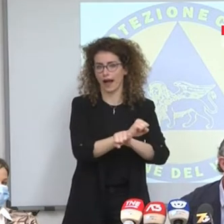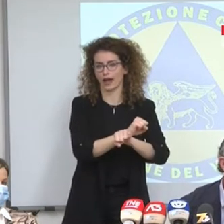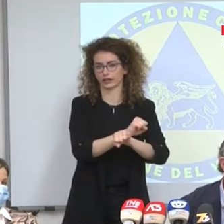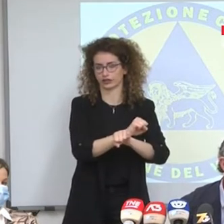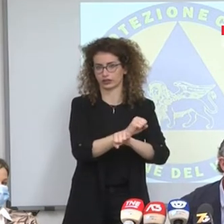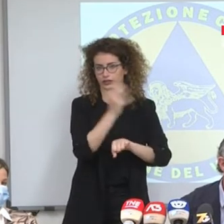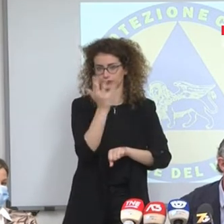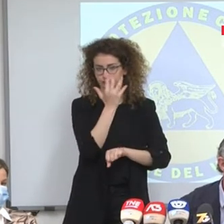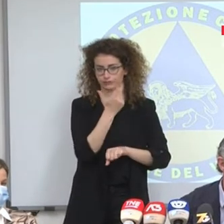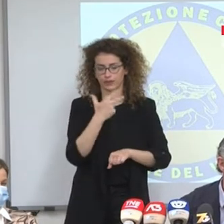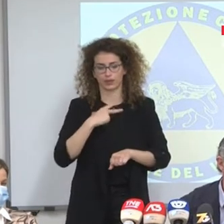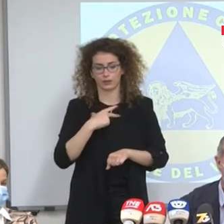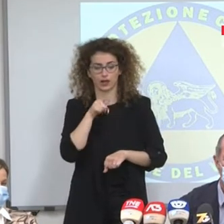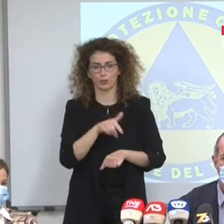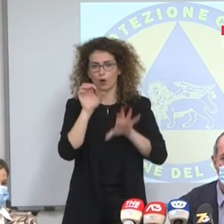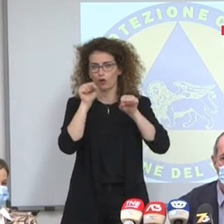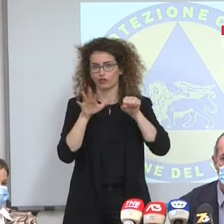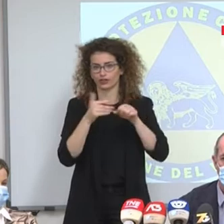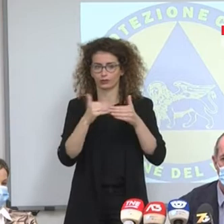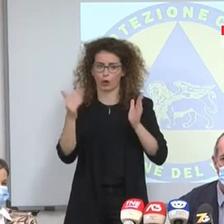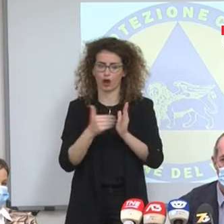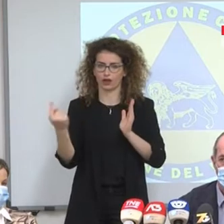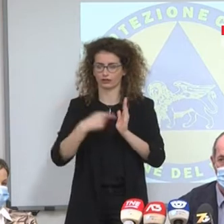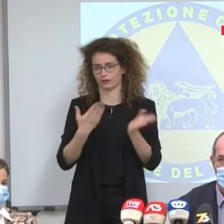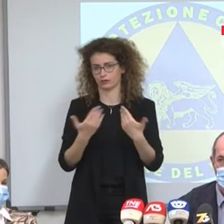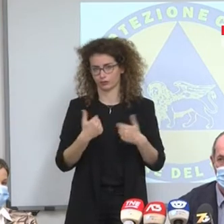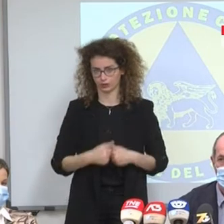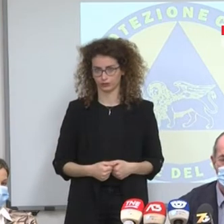portare a casa questo veneto velocemente, e